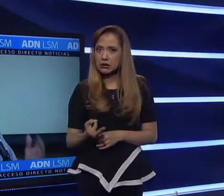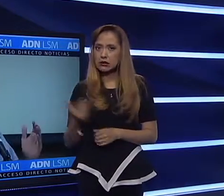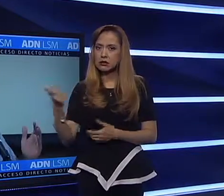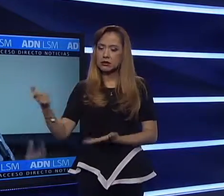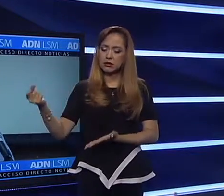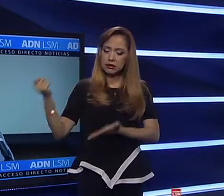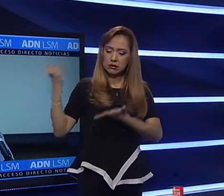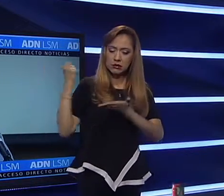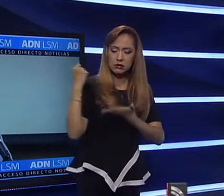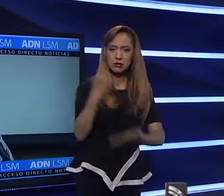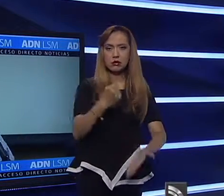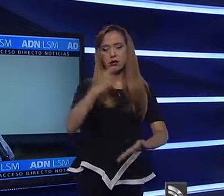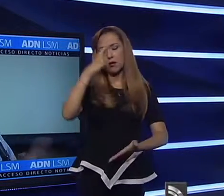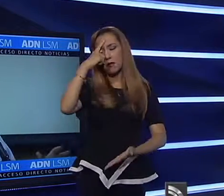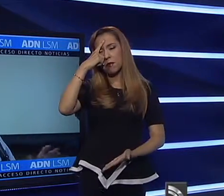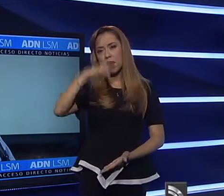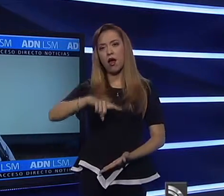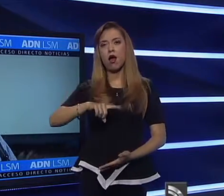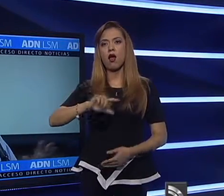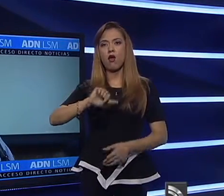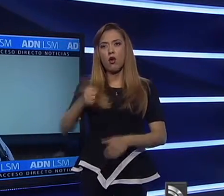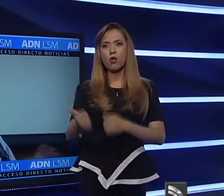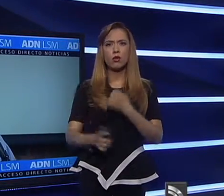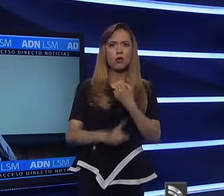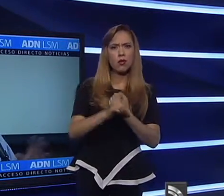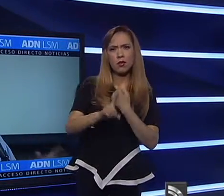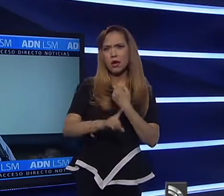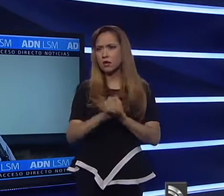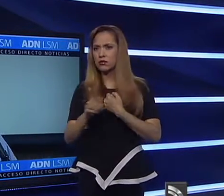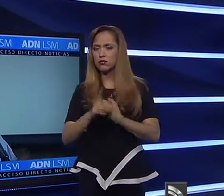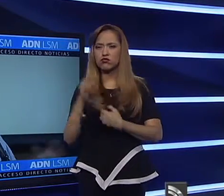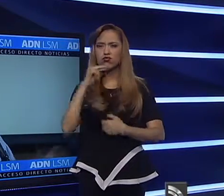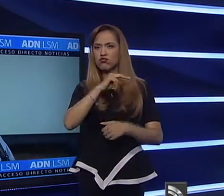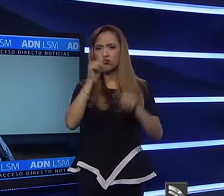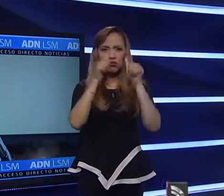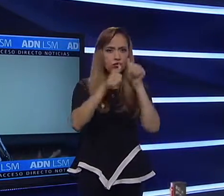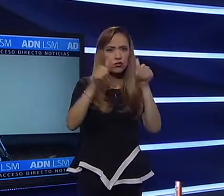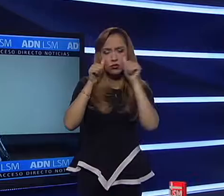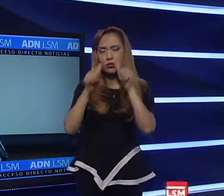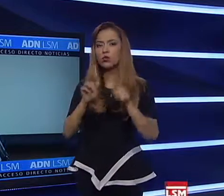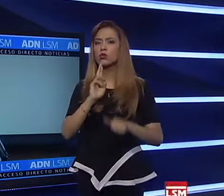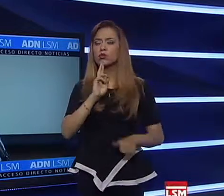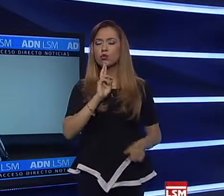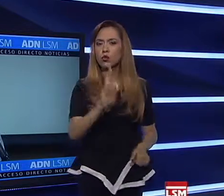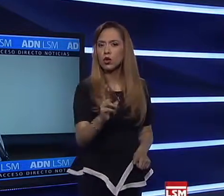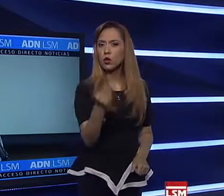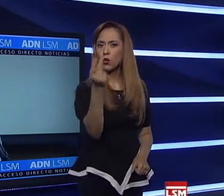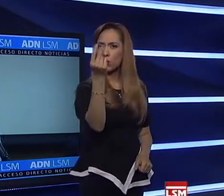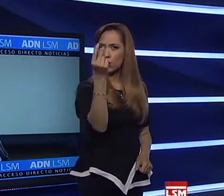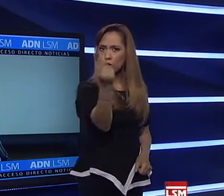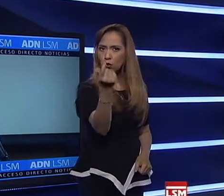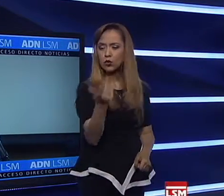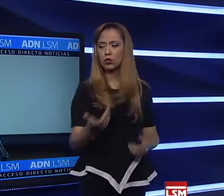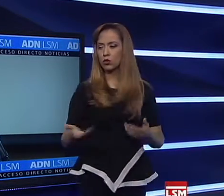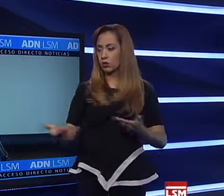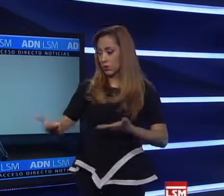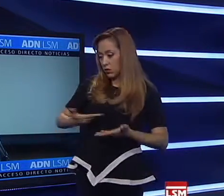dijo, servirá para enfrentar otros desafíos del sistema, como son la respuesta oportuna a los casos particulares y la supervisión